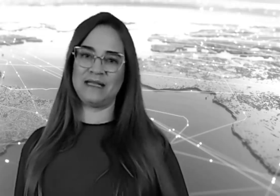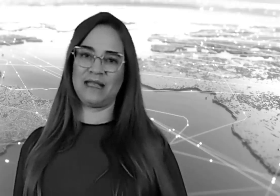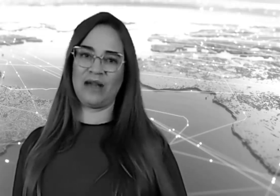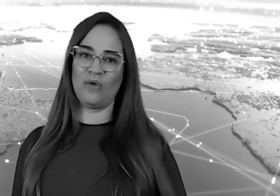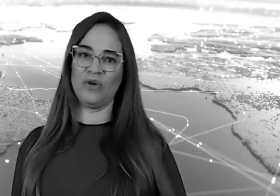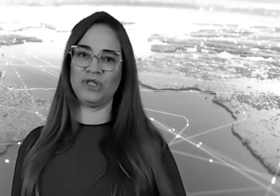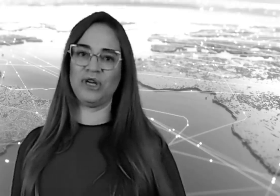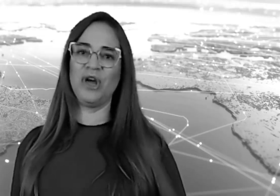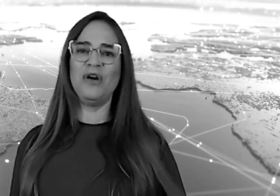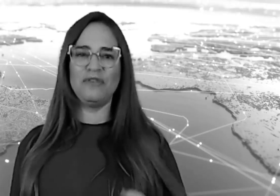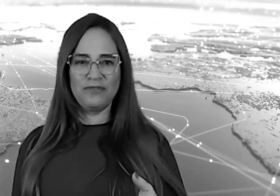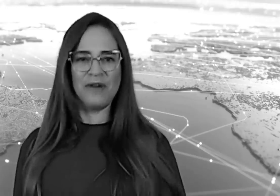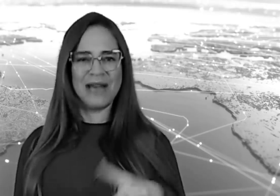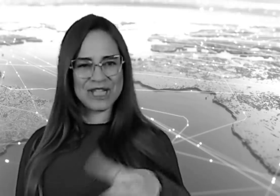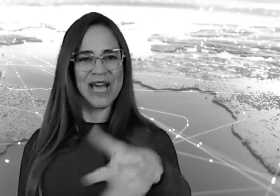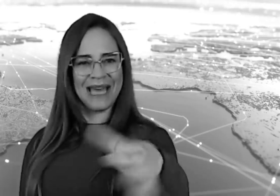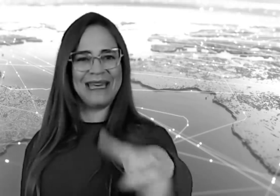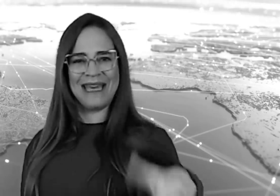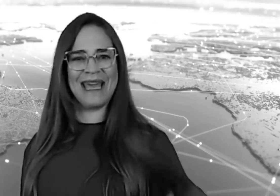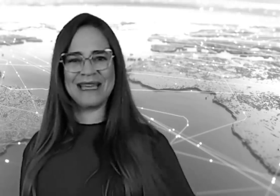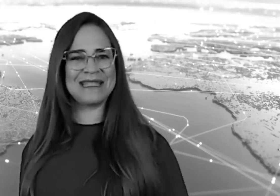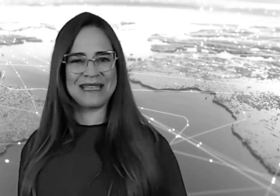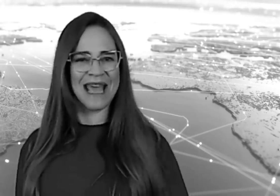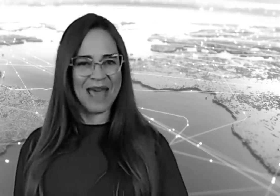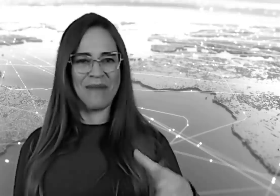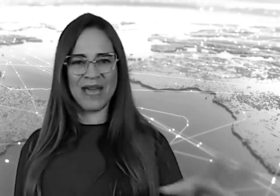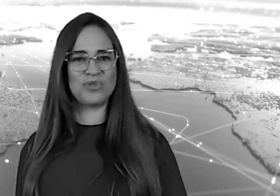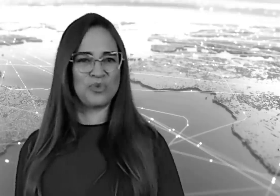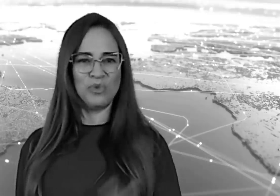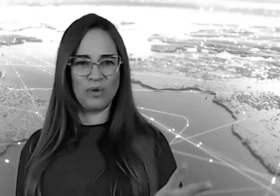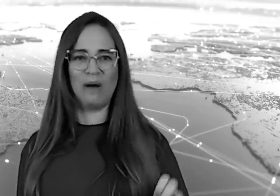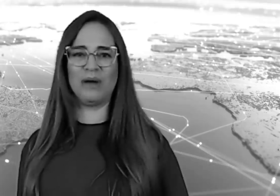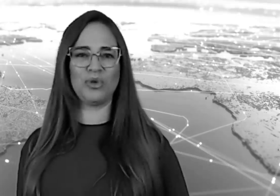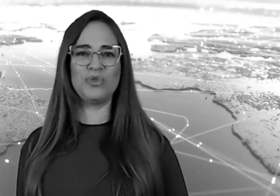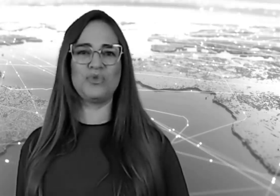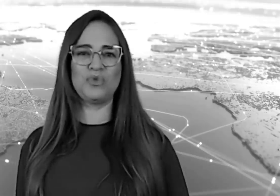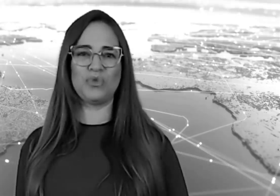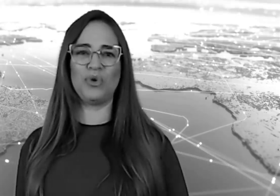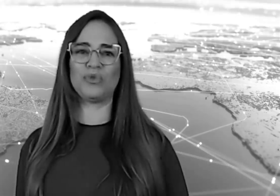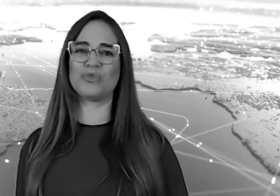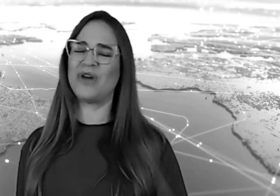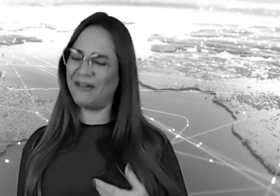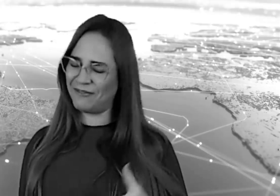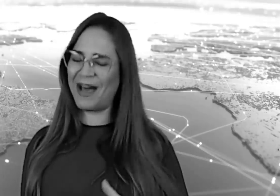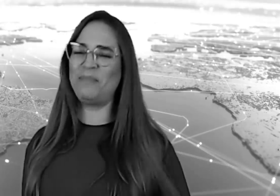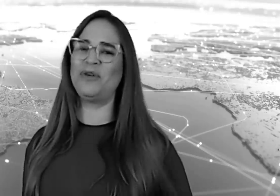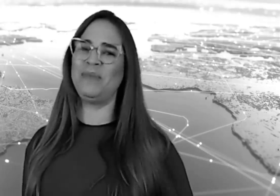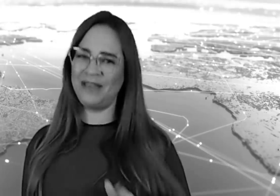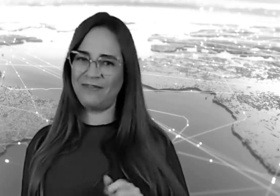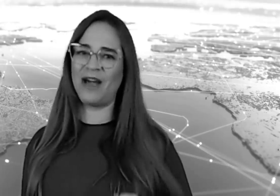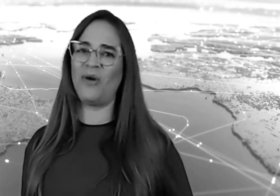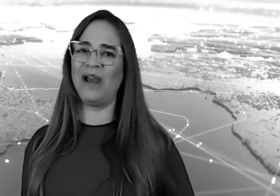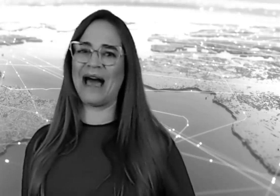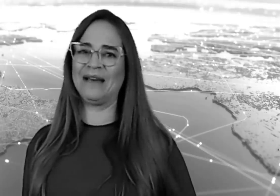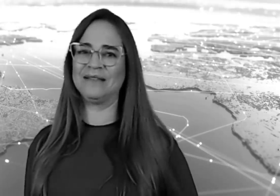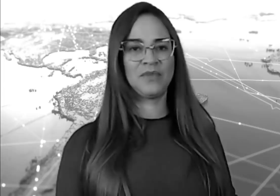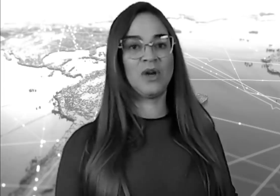até hoje. Vão achar que esse é mais um igual a todos os outros. Vai por mim que vai colar.